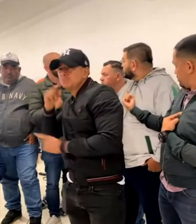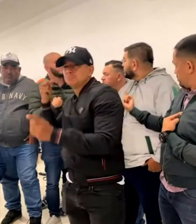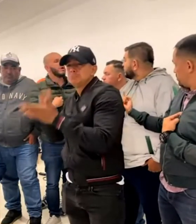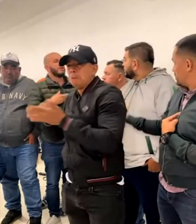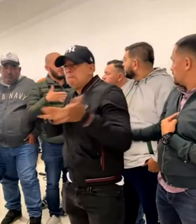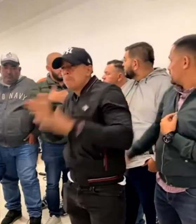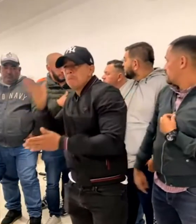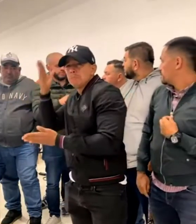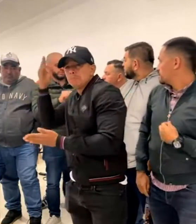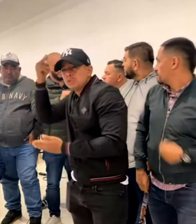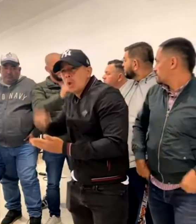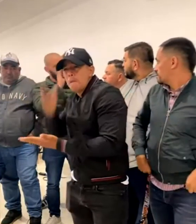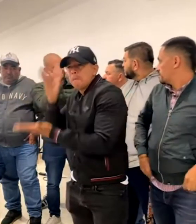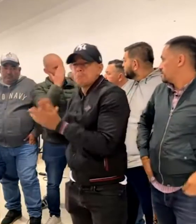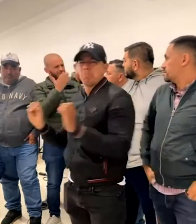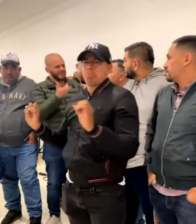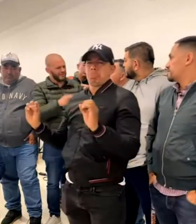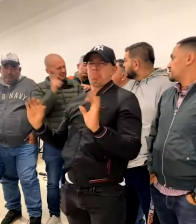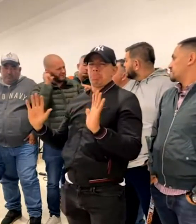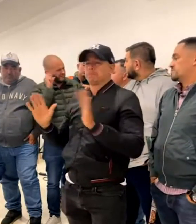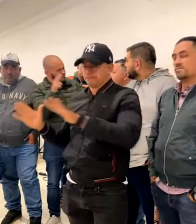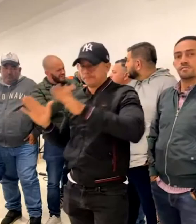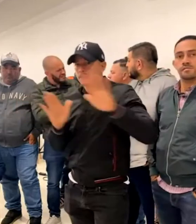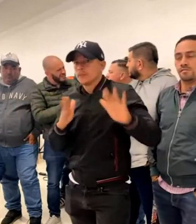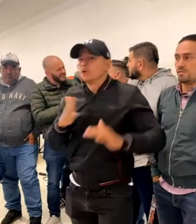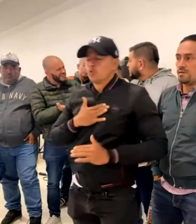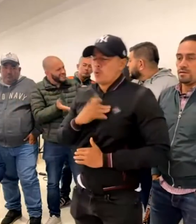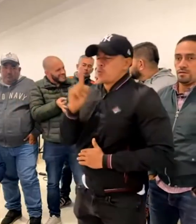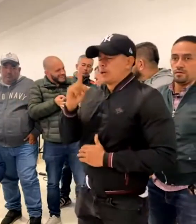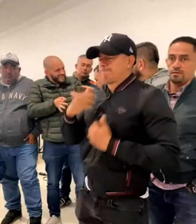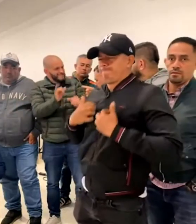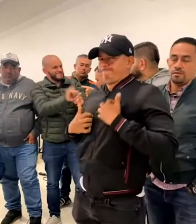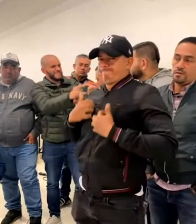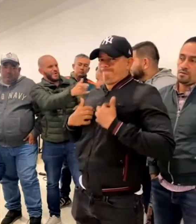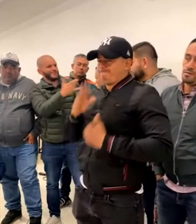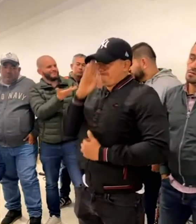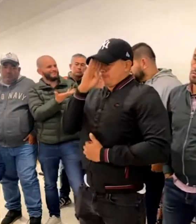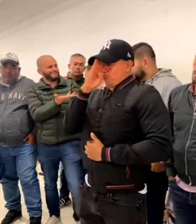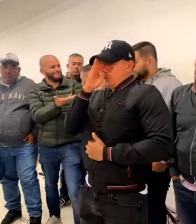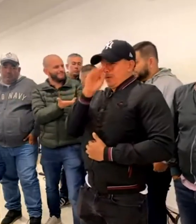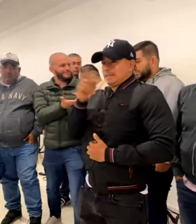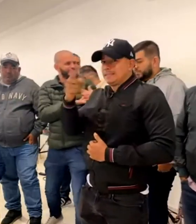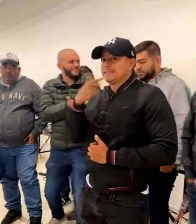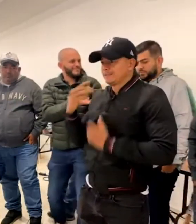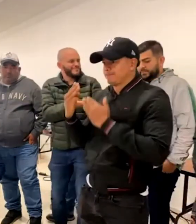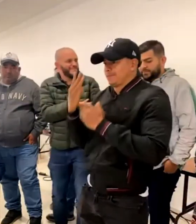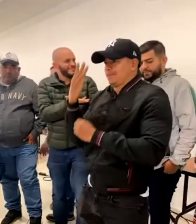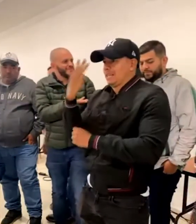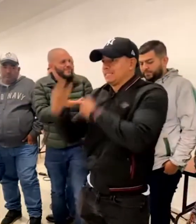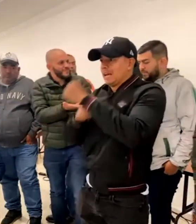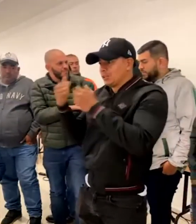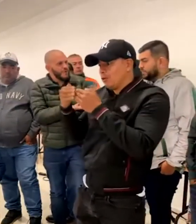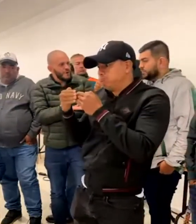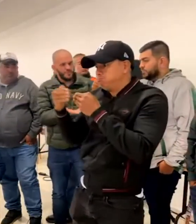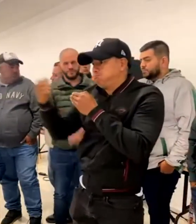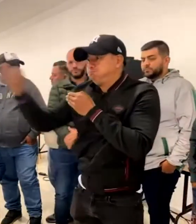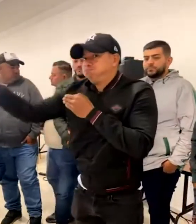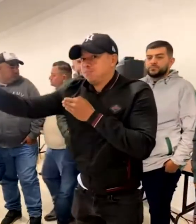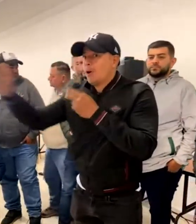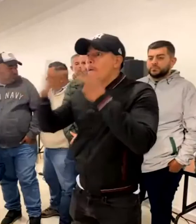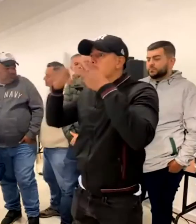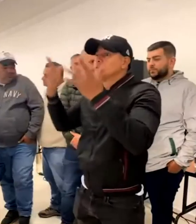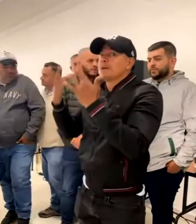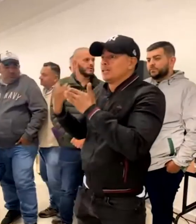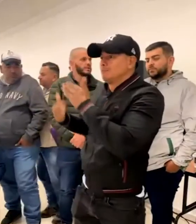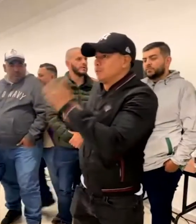que están conduciendo sin licencia y es porque no podemos acceder a este asunto